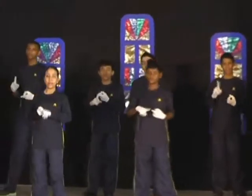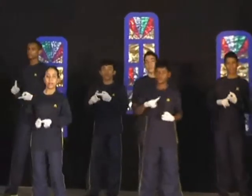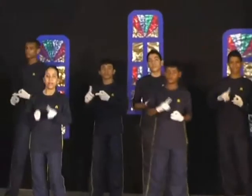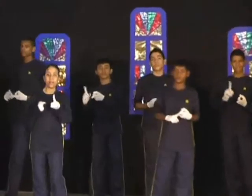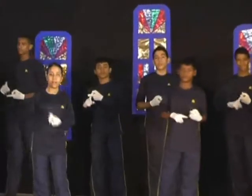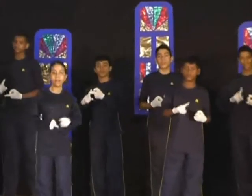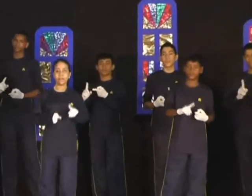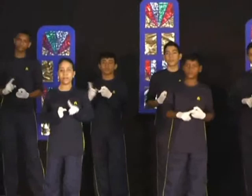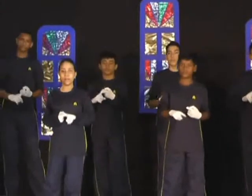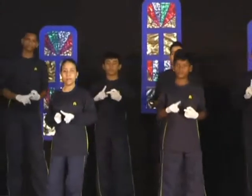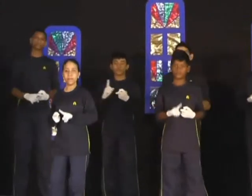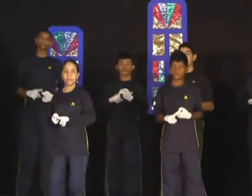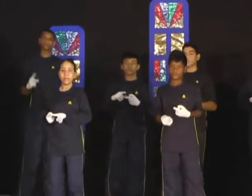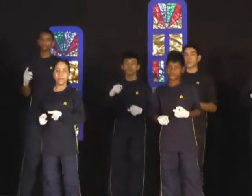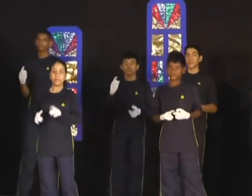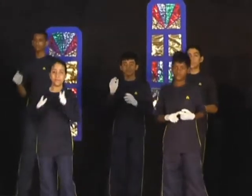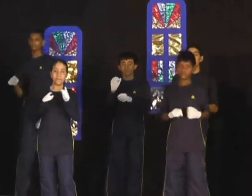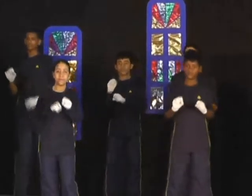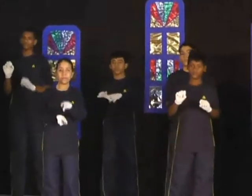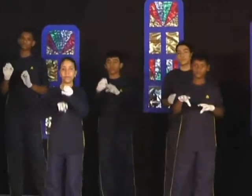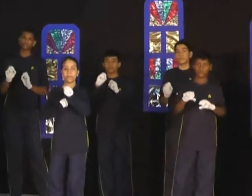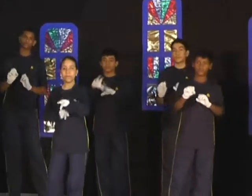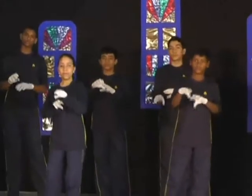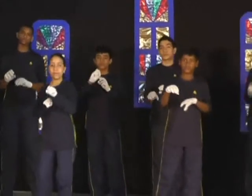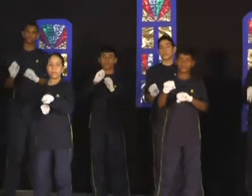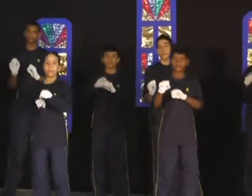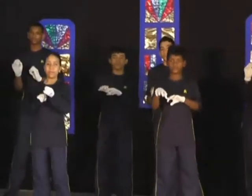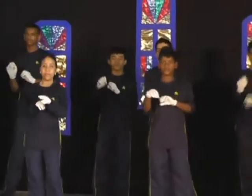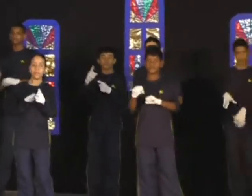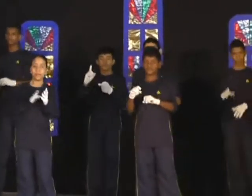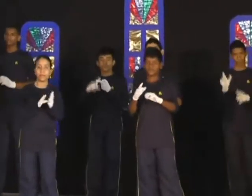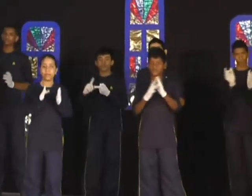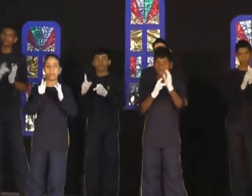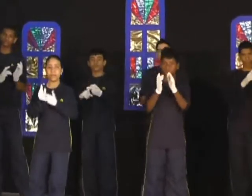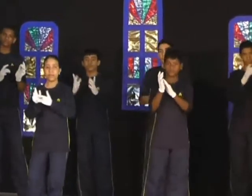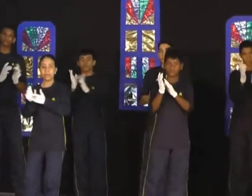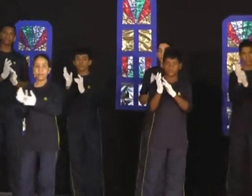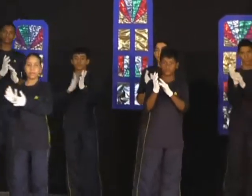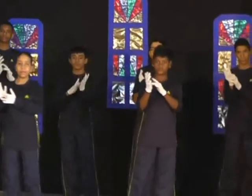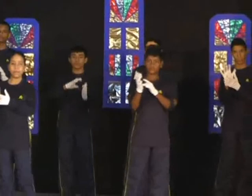Ele ensinou que tudo é nada sem amar.